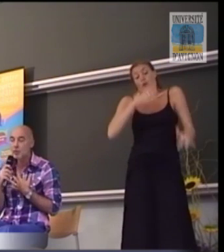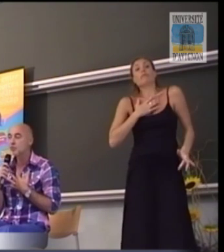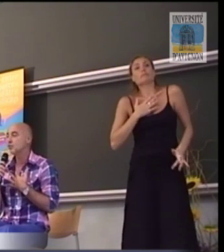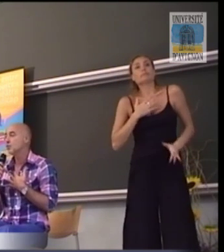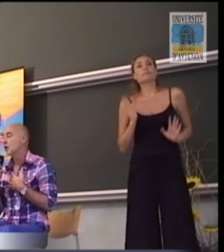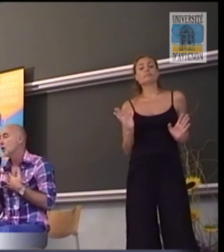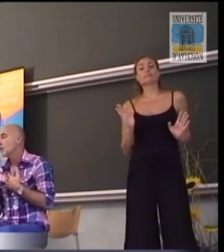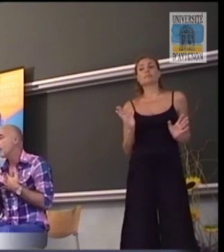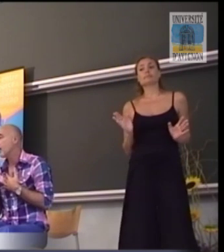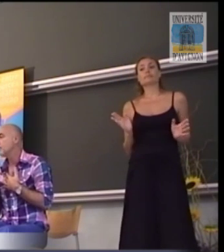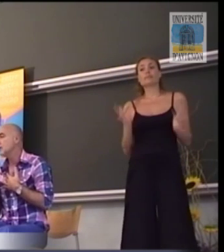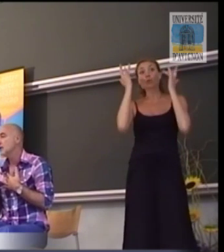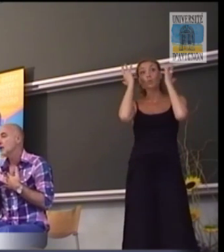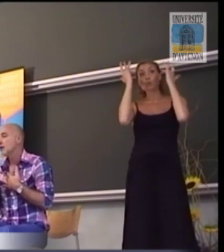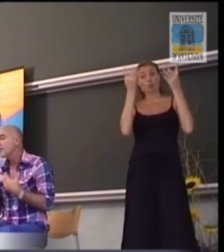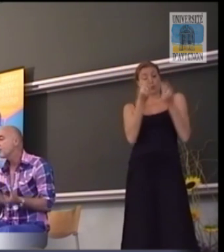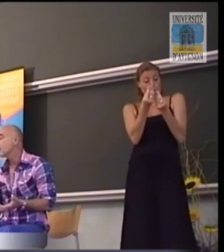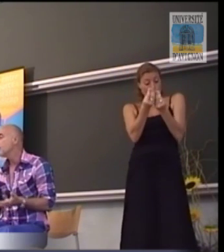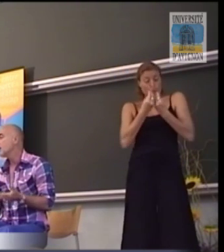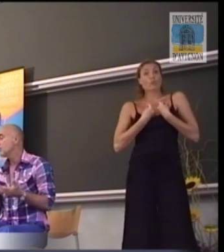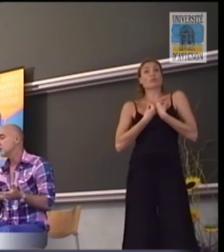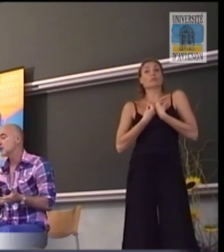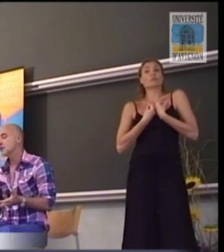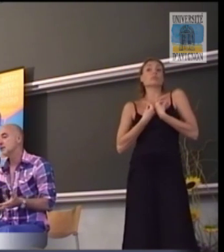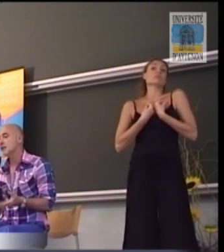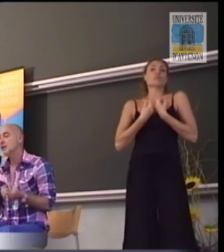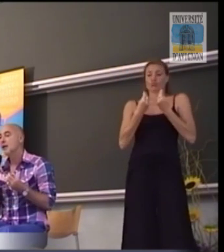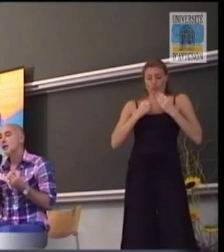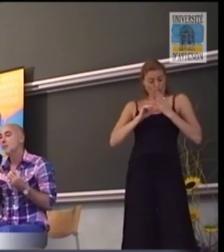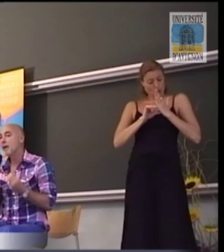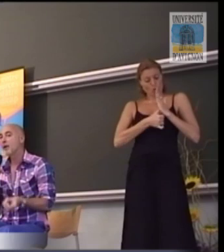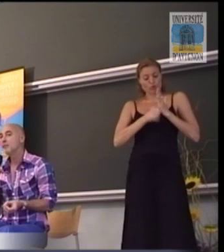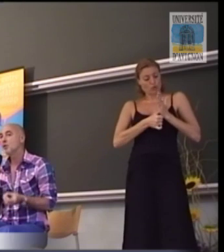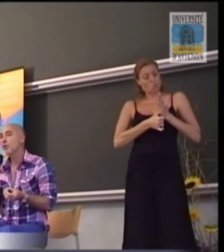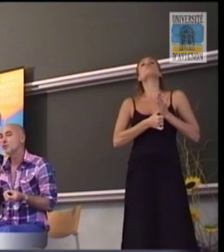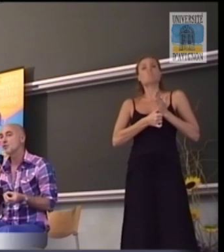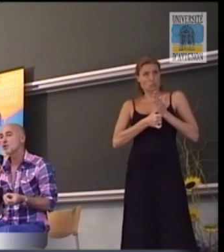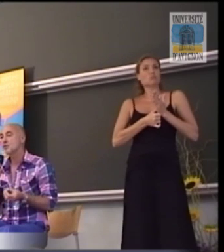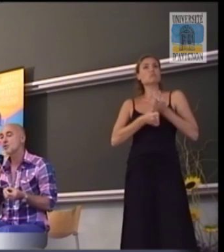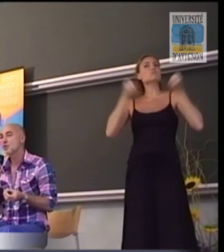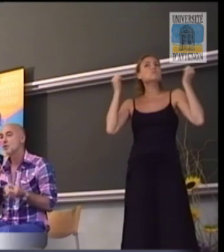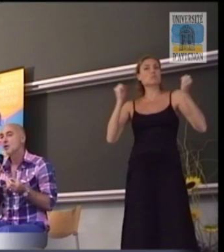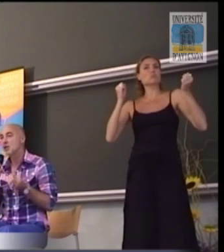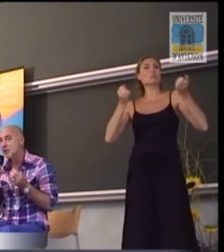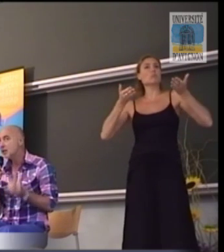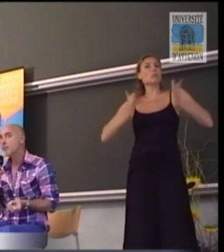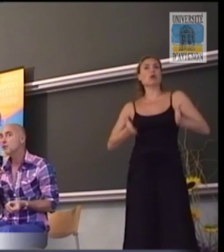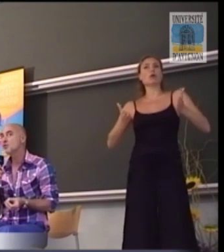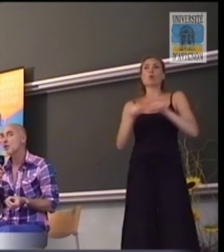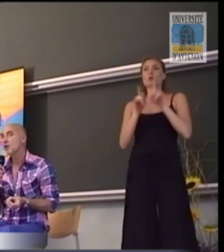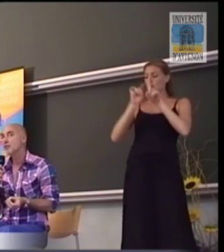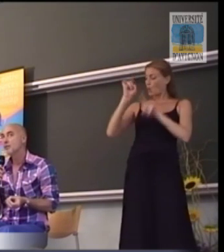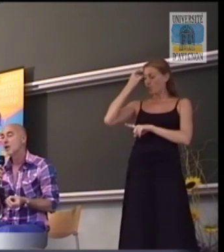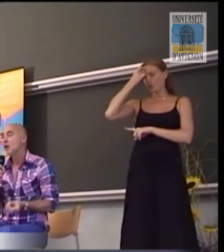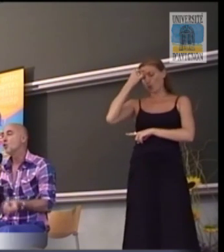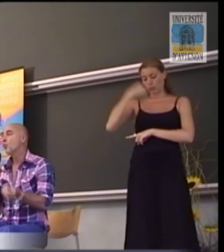la culture m'a permis d'affirmer mon identité, m'a permis de prendre conscience que je n'étais pas tout